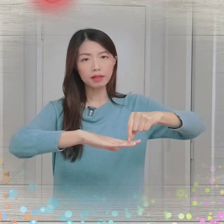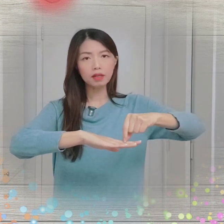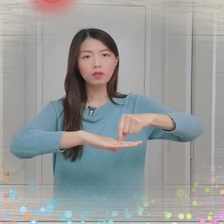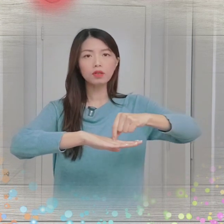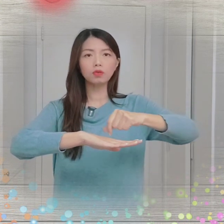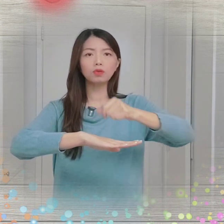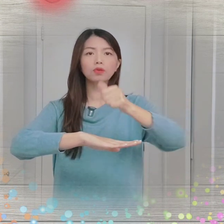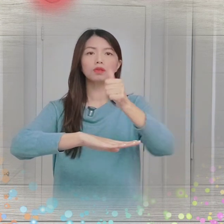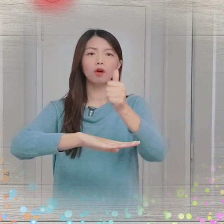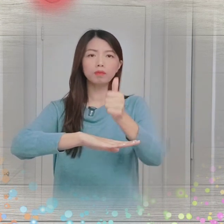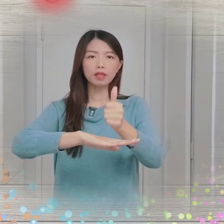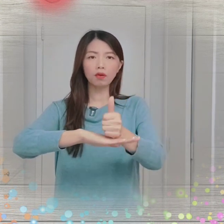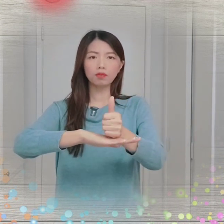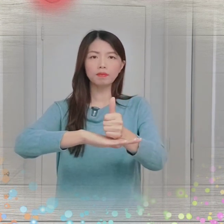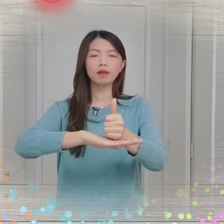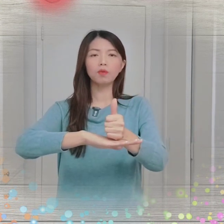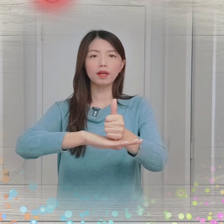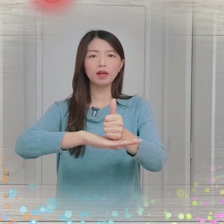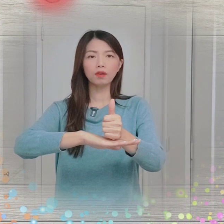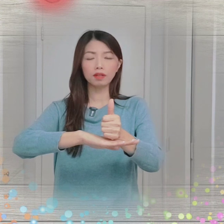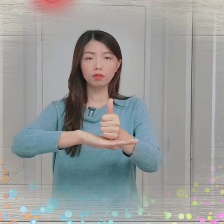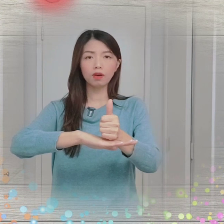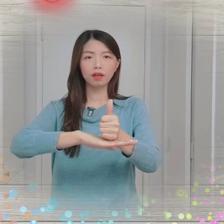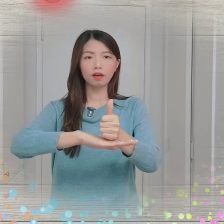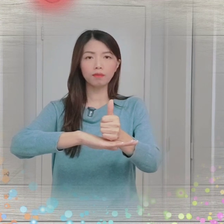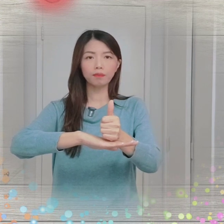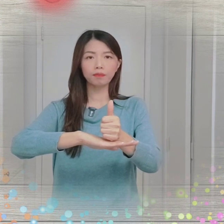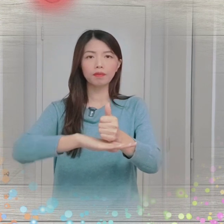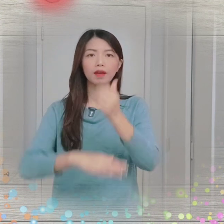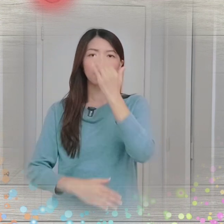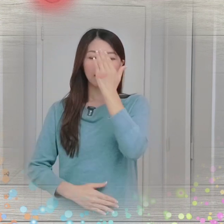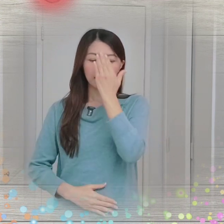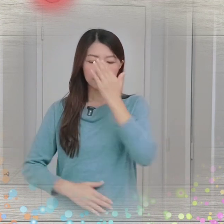반지 끼우시고 엄지 세워주시면 왕이라고 한 뜻의 수어가 돼요.